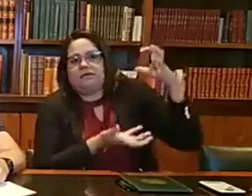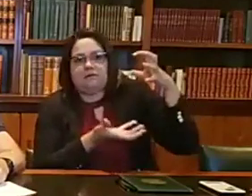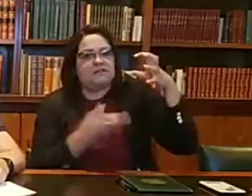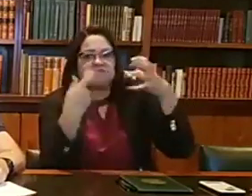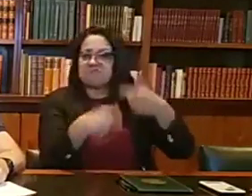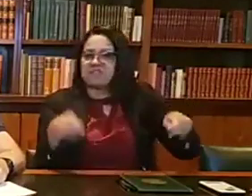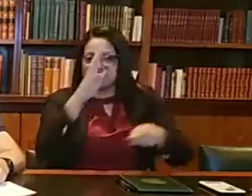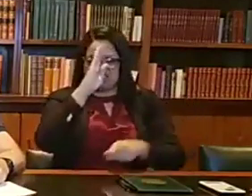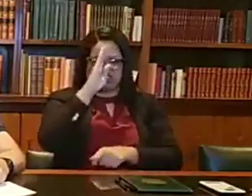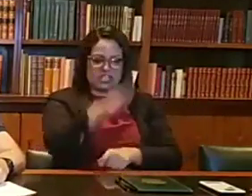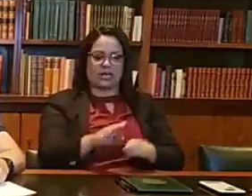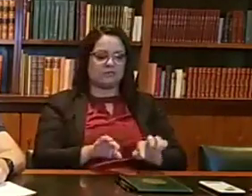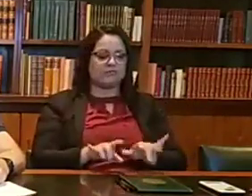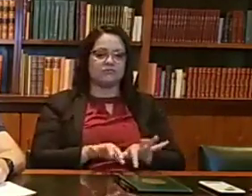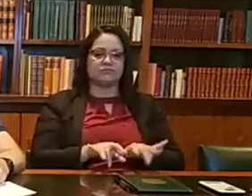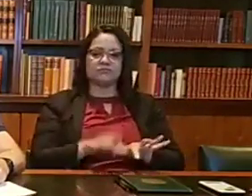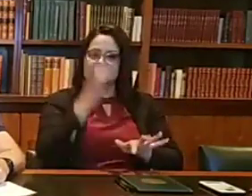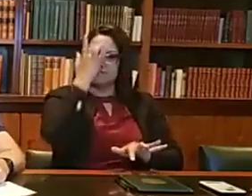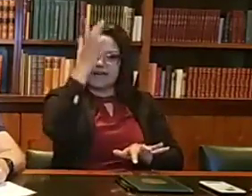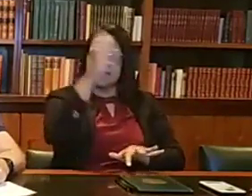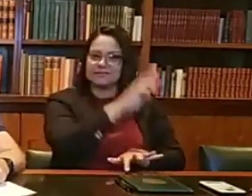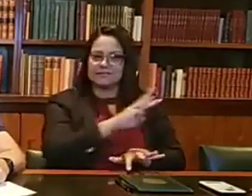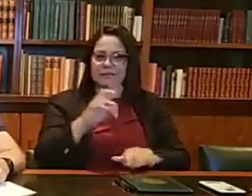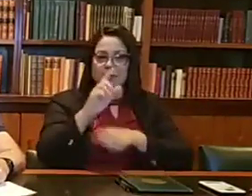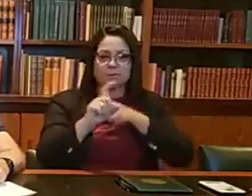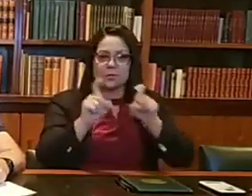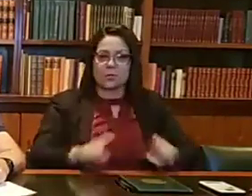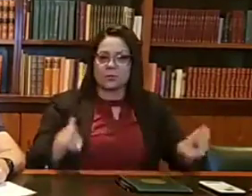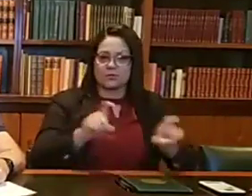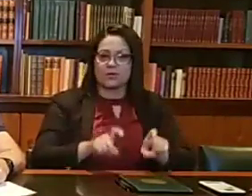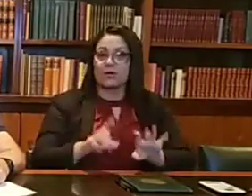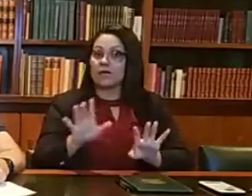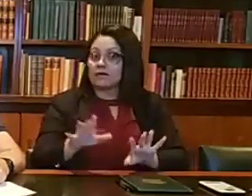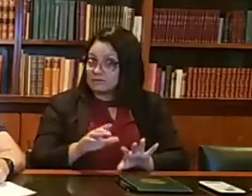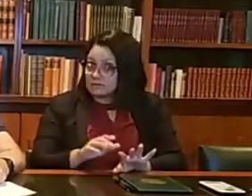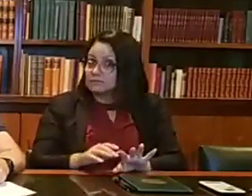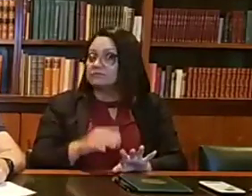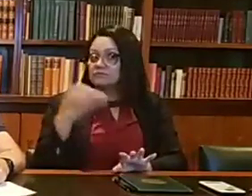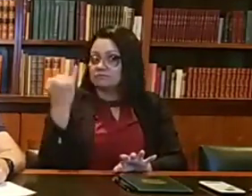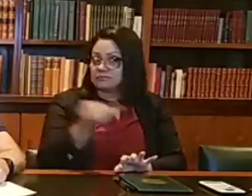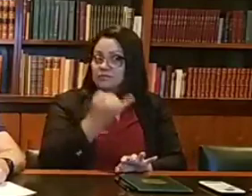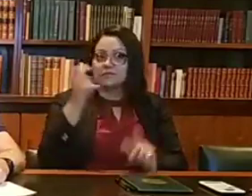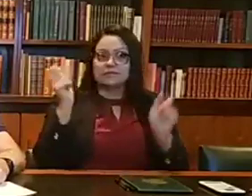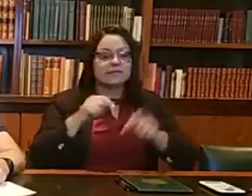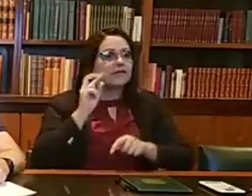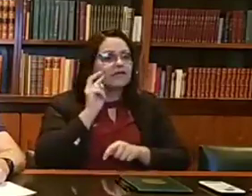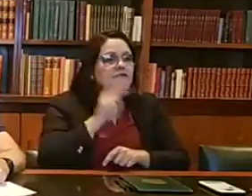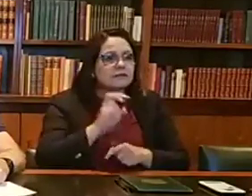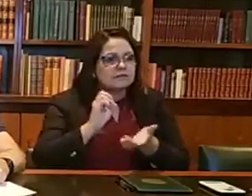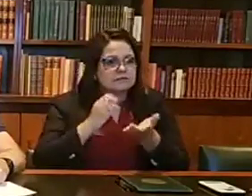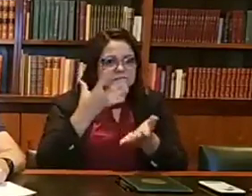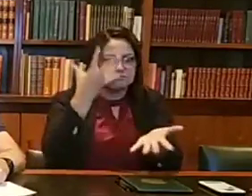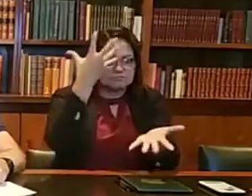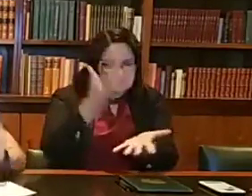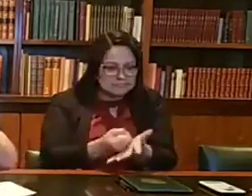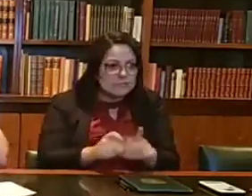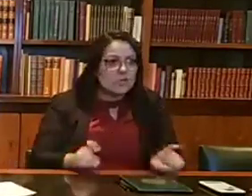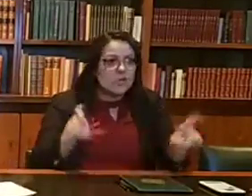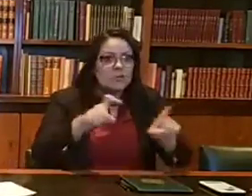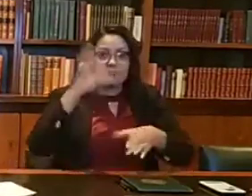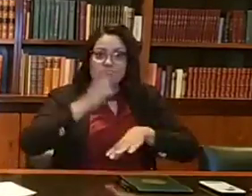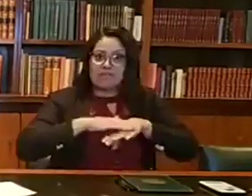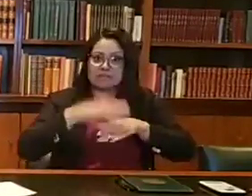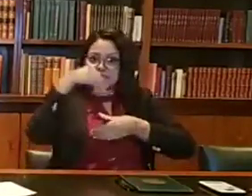direto do seu computador. E detalhe, capitão, pode acompanhar passo a passo online sem sair de